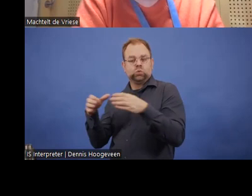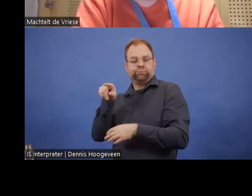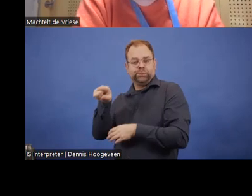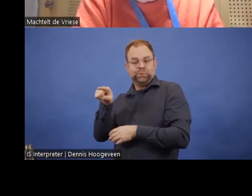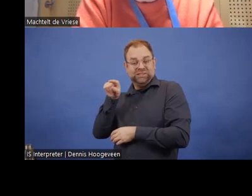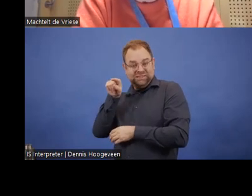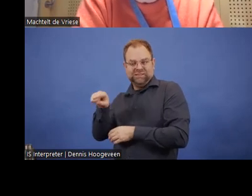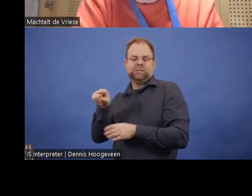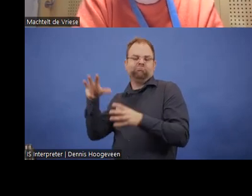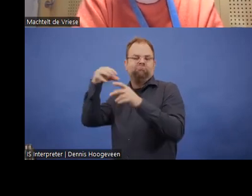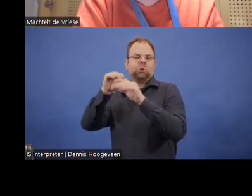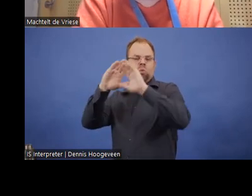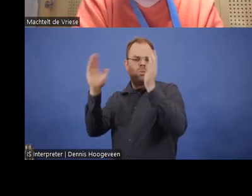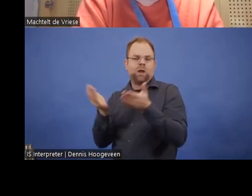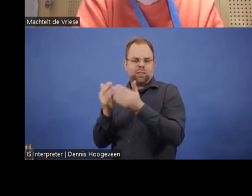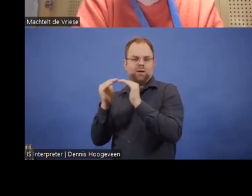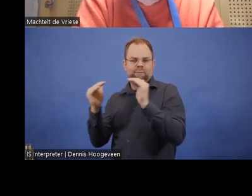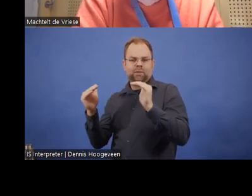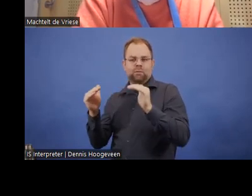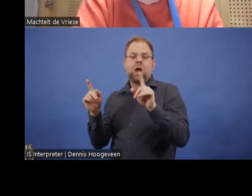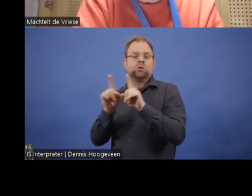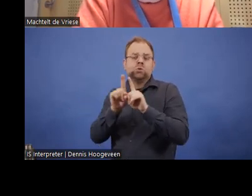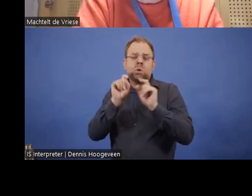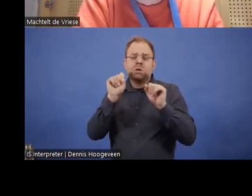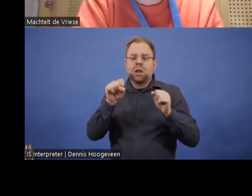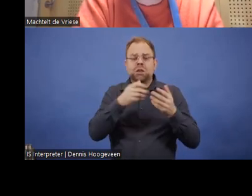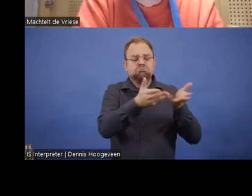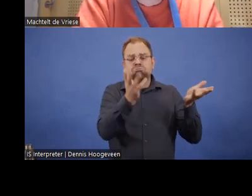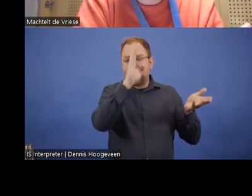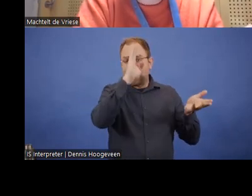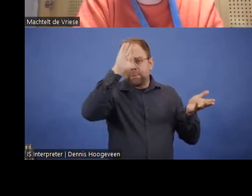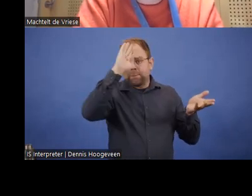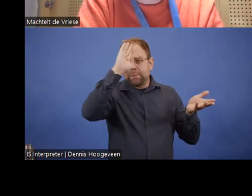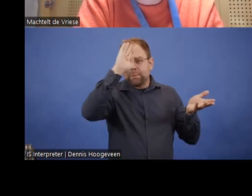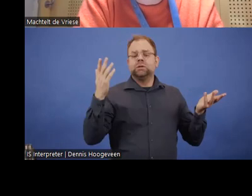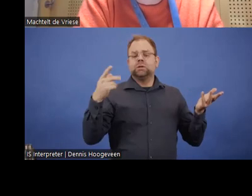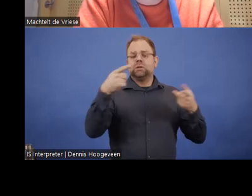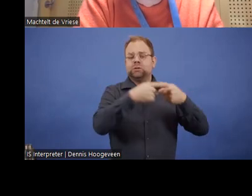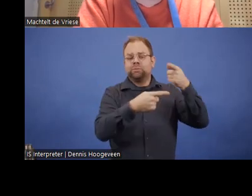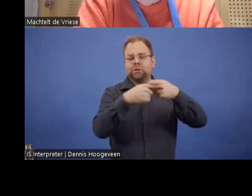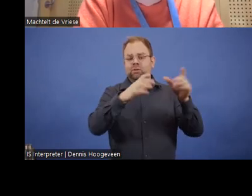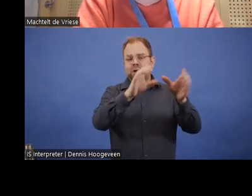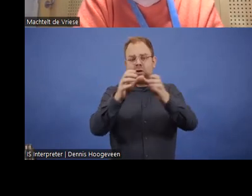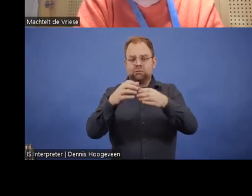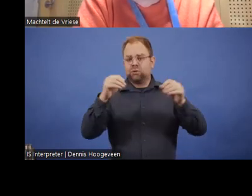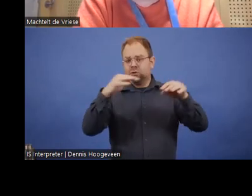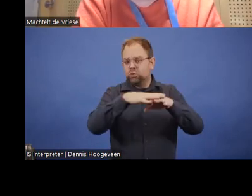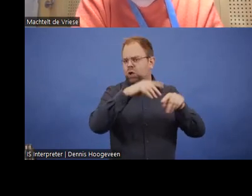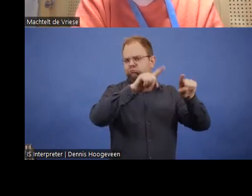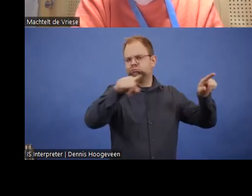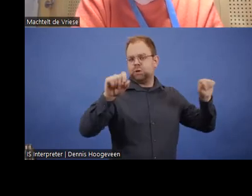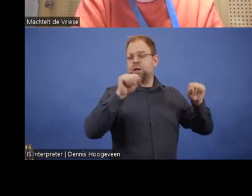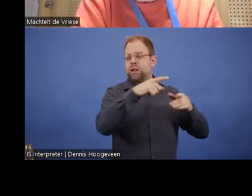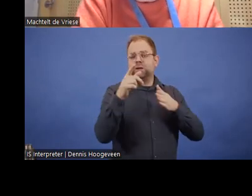academia. Y también me encantaría mencionar aquí la AGD, el grupo